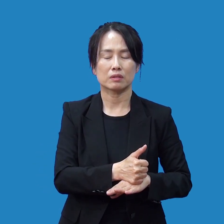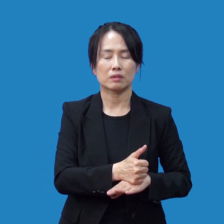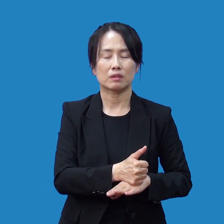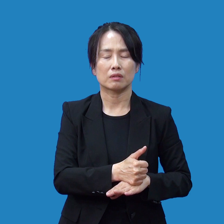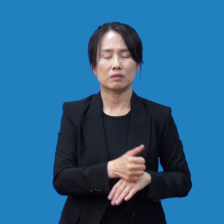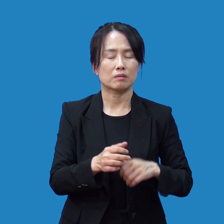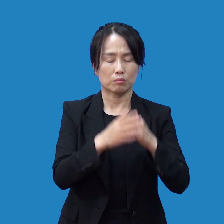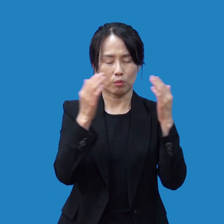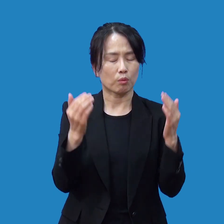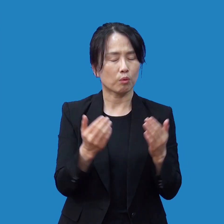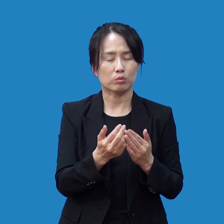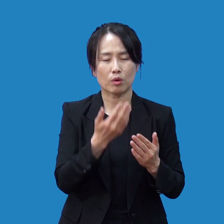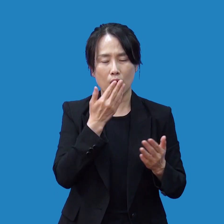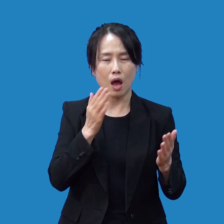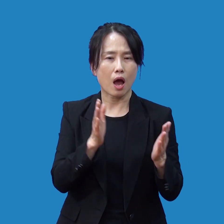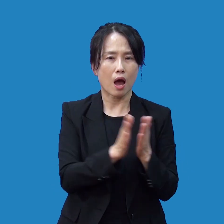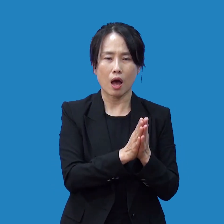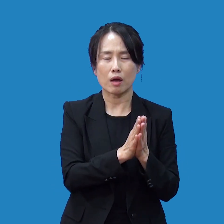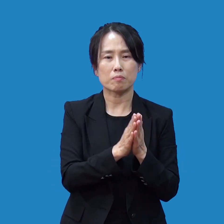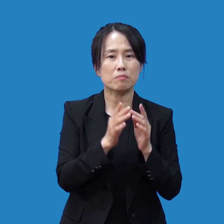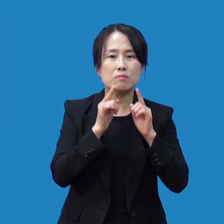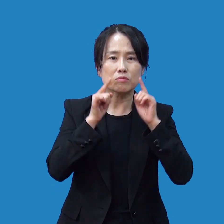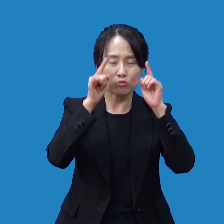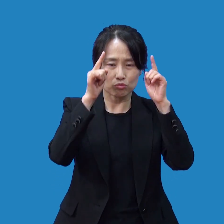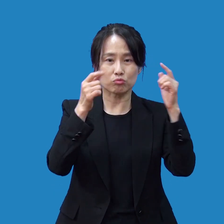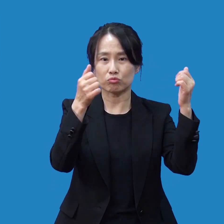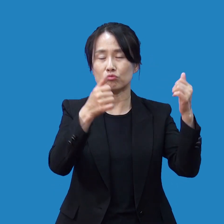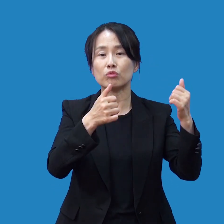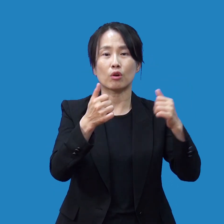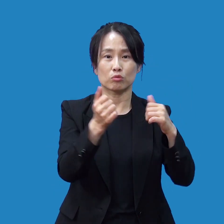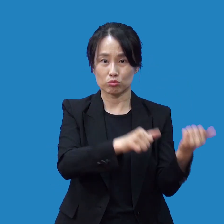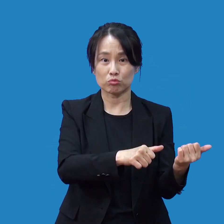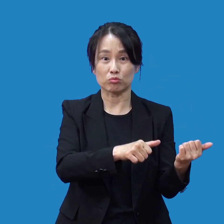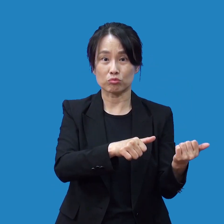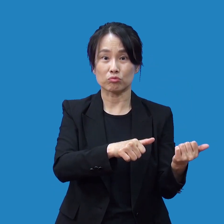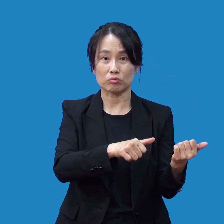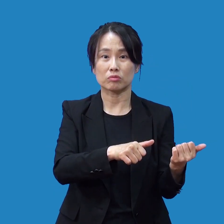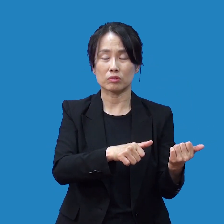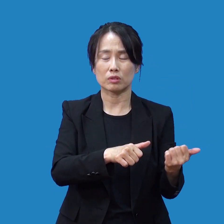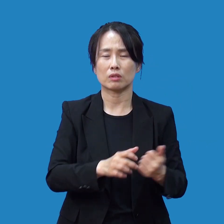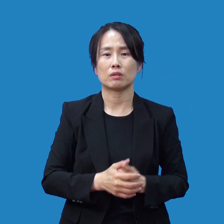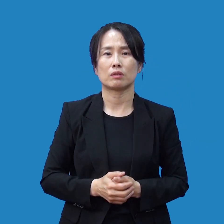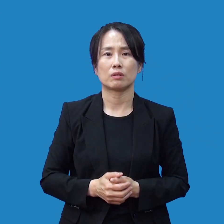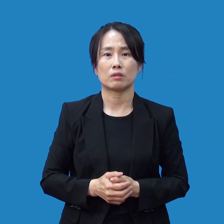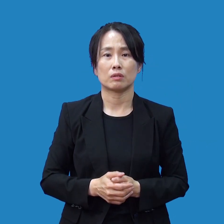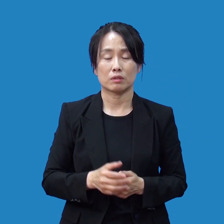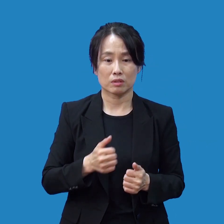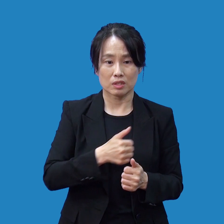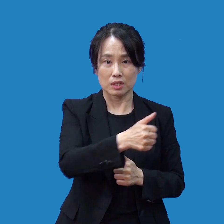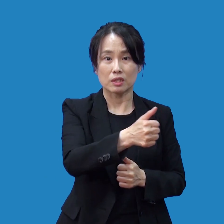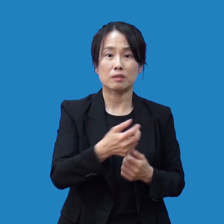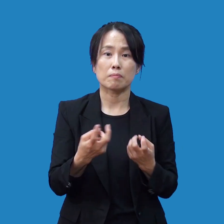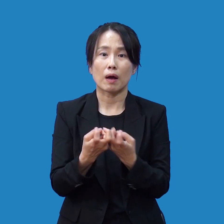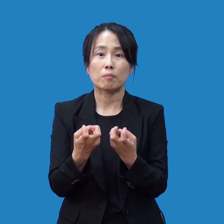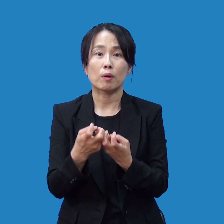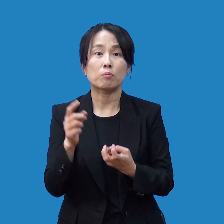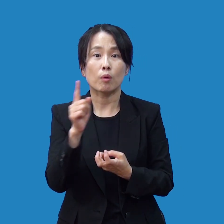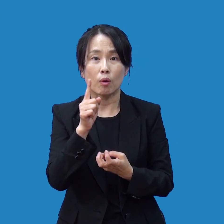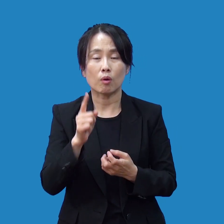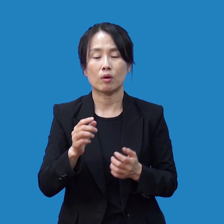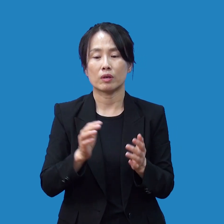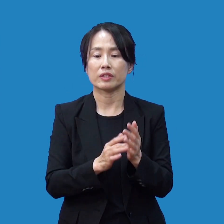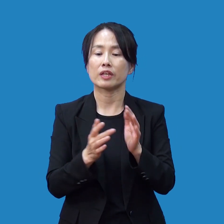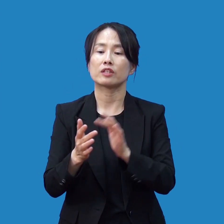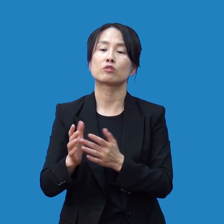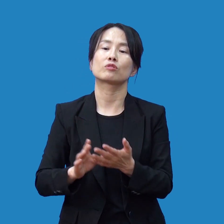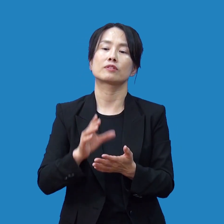그 가짜들, 가짜 영성들을 우리에게 주려고 하는, 그것을 어떻게 이길 수 있을까요? 예수 그리스도를